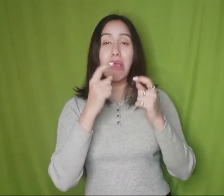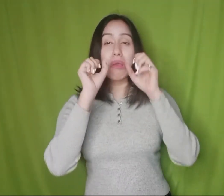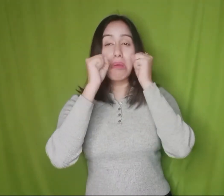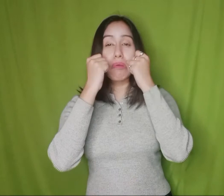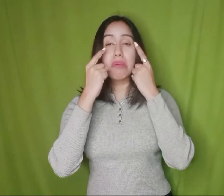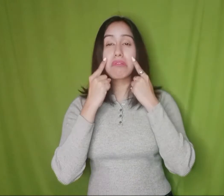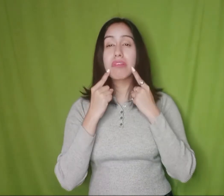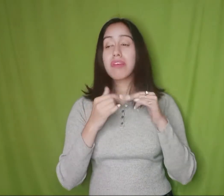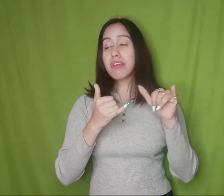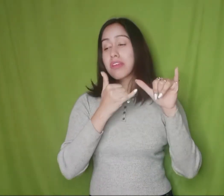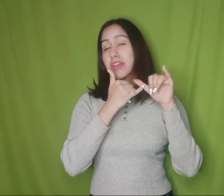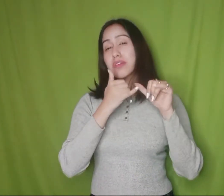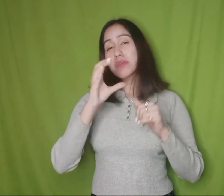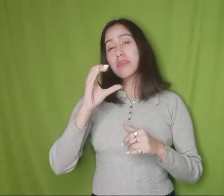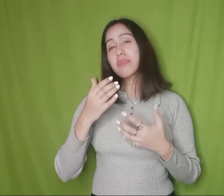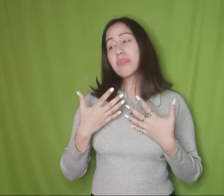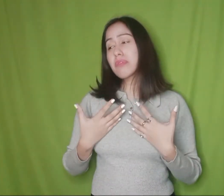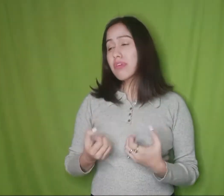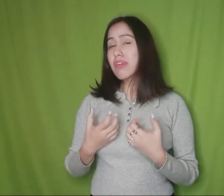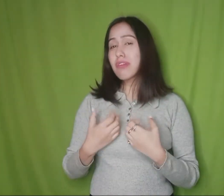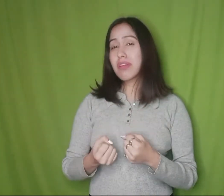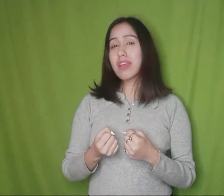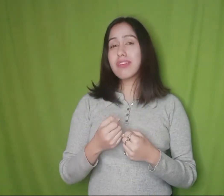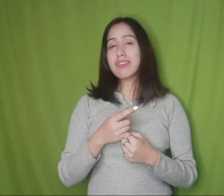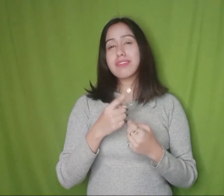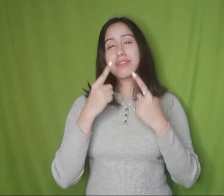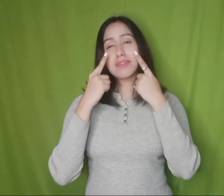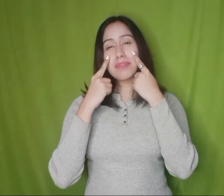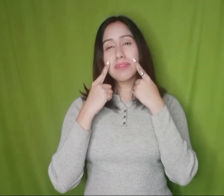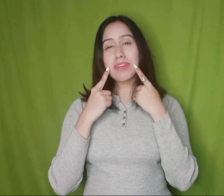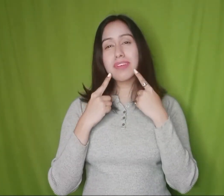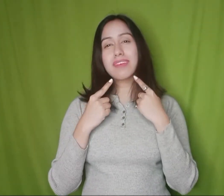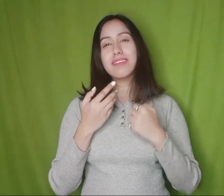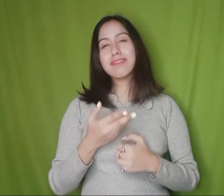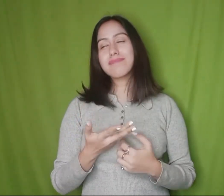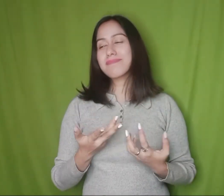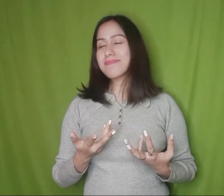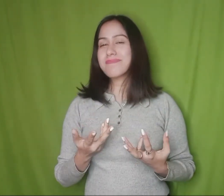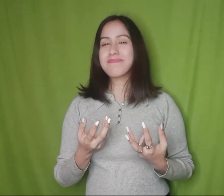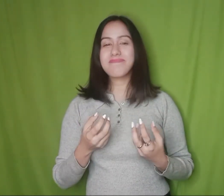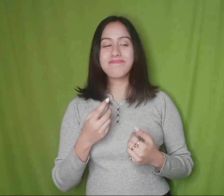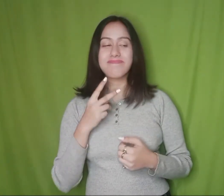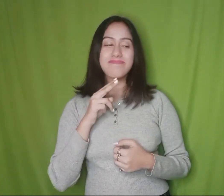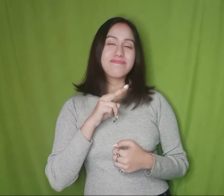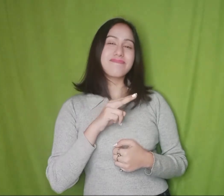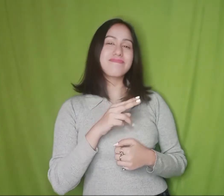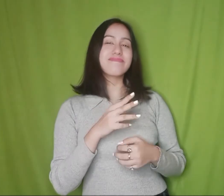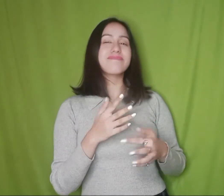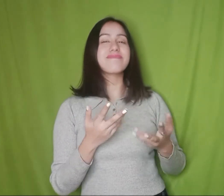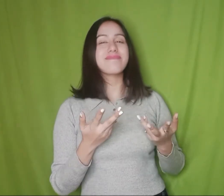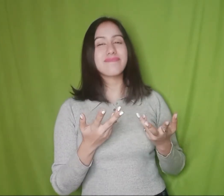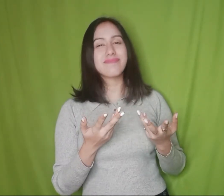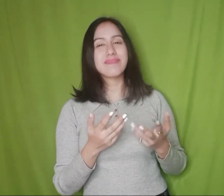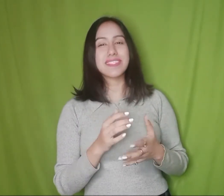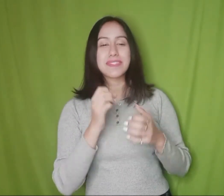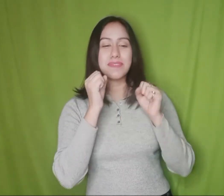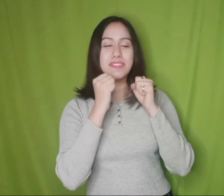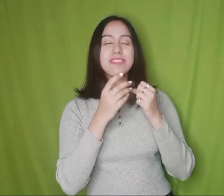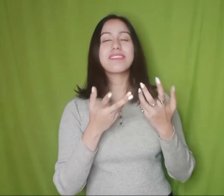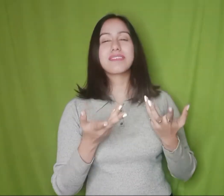से चेहरे पर कृष्णा के लिए लंबे लंबे आंसू थे। वो कितना भी जी लेते, अपने आगे किसी को तो कन्हैया सौंपने ही